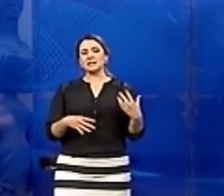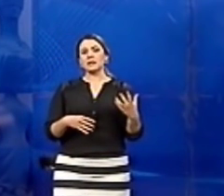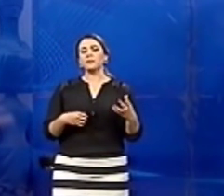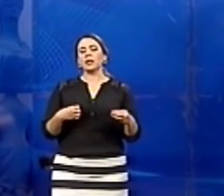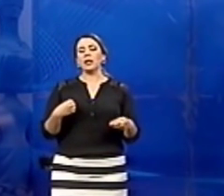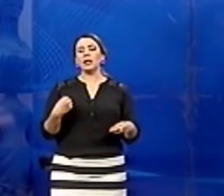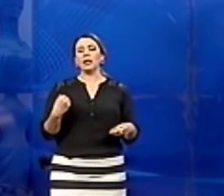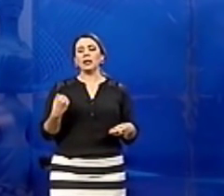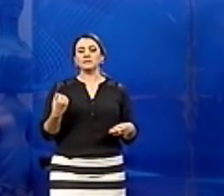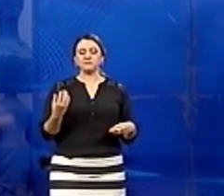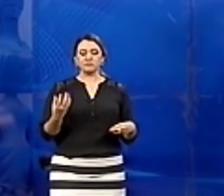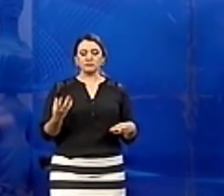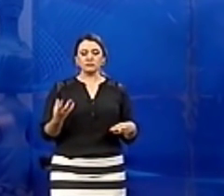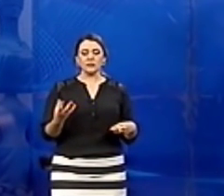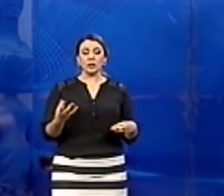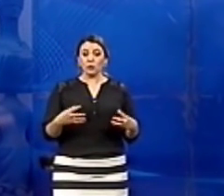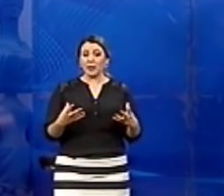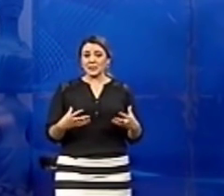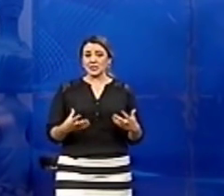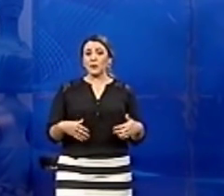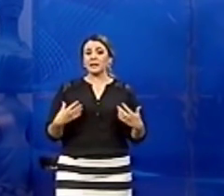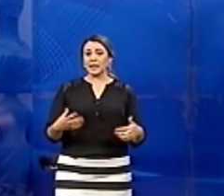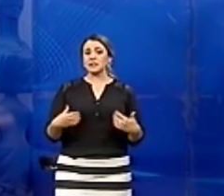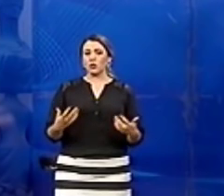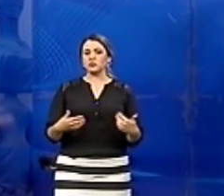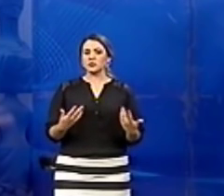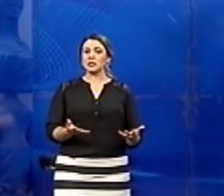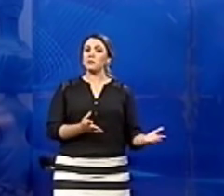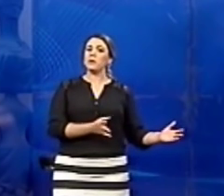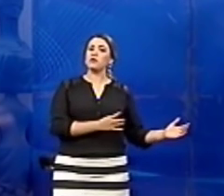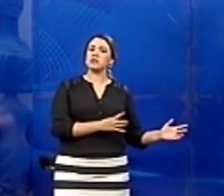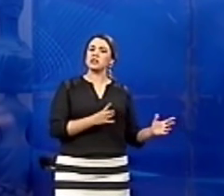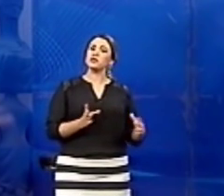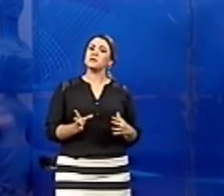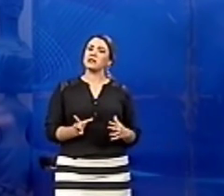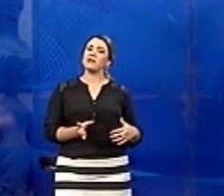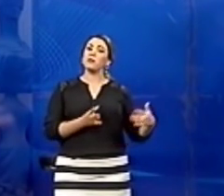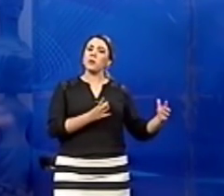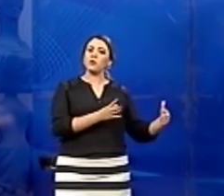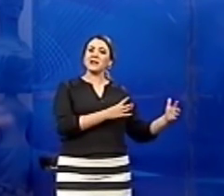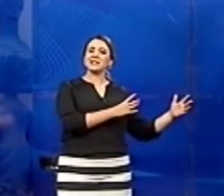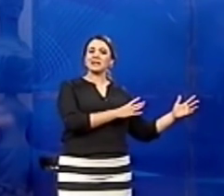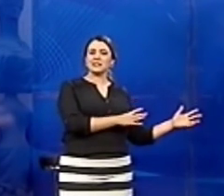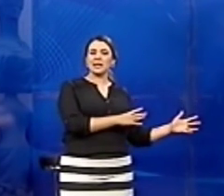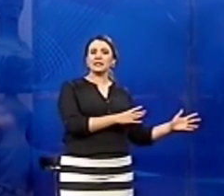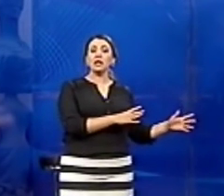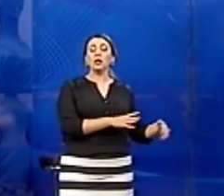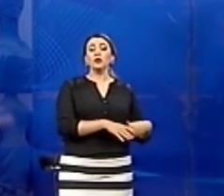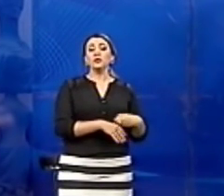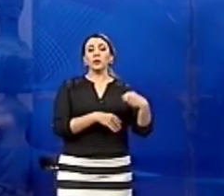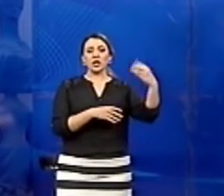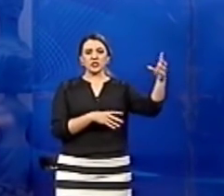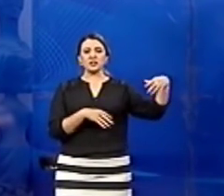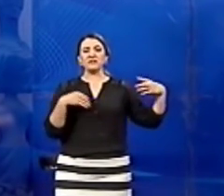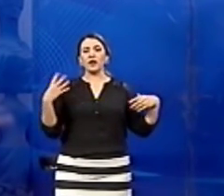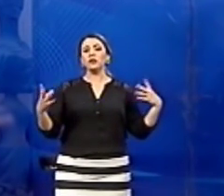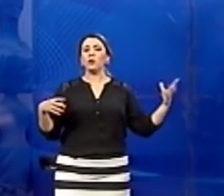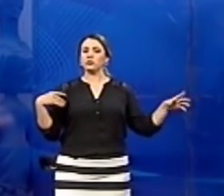começa no Brasil até essa construção um pouco, se a gente observar, um pouco mais atrasada do que a gente vê em